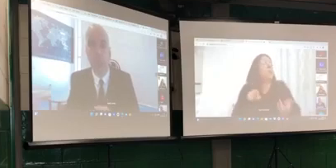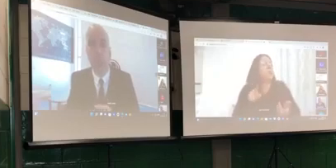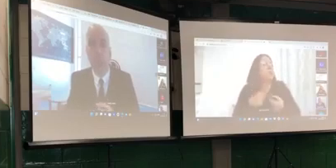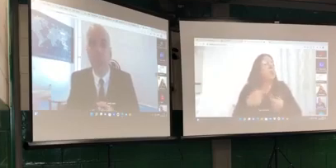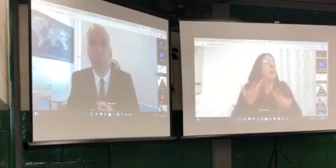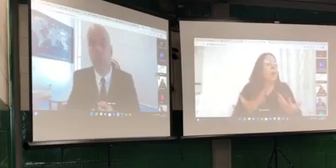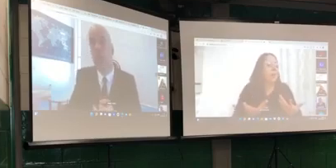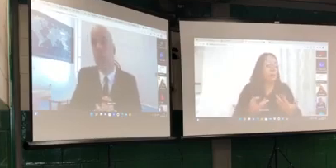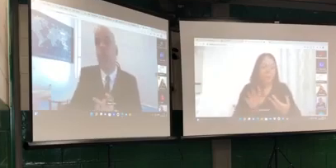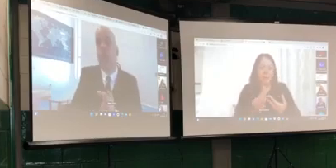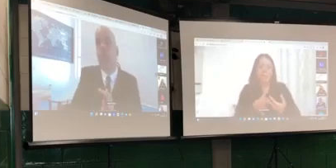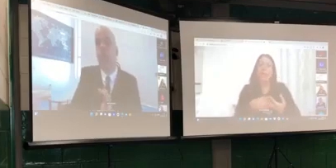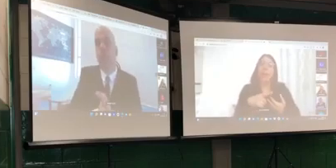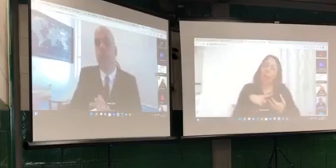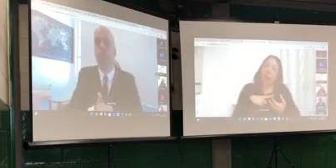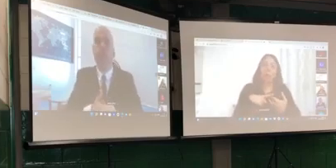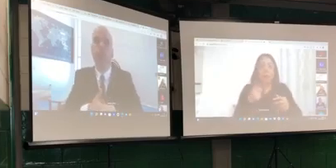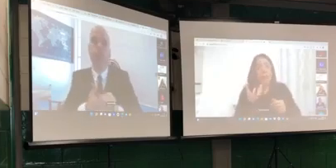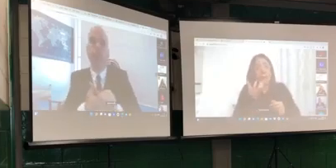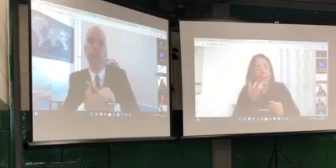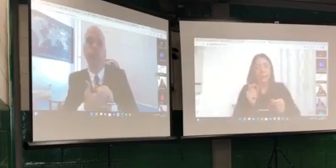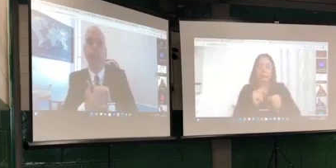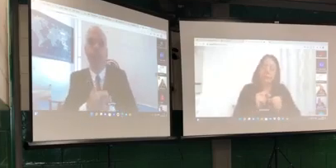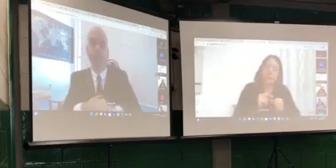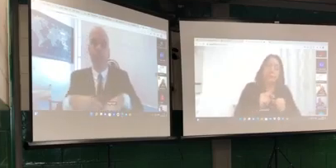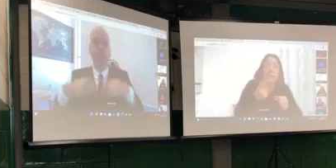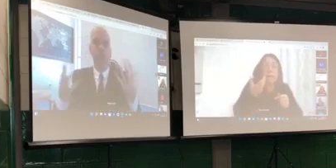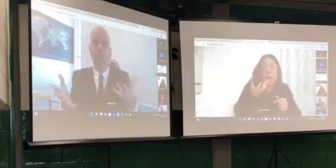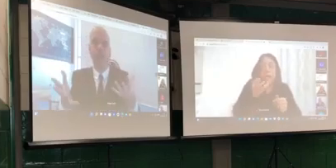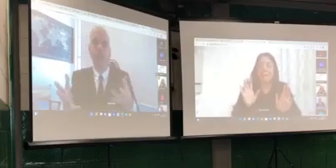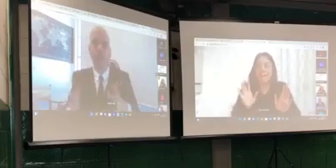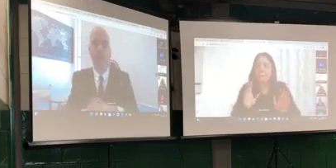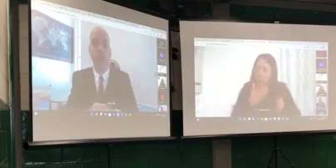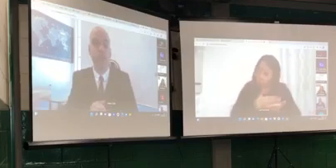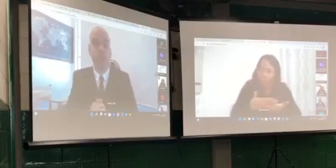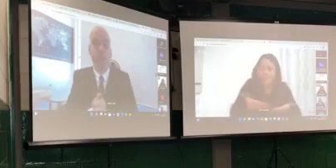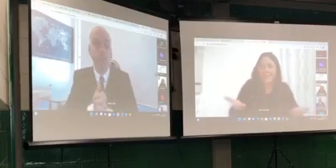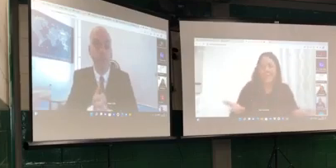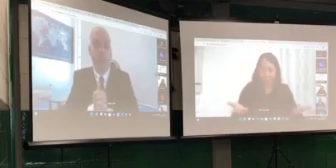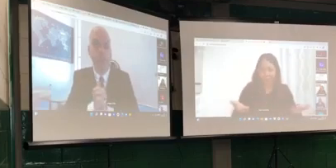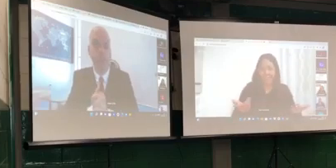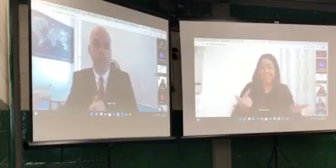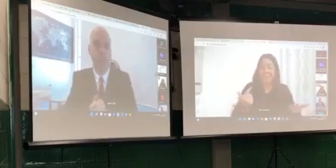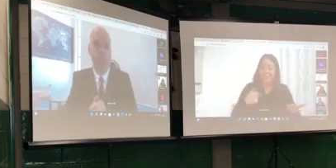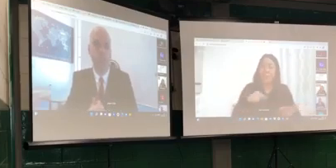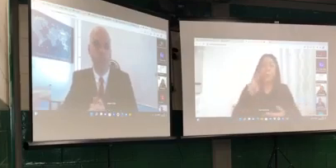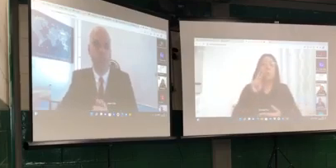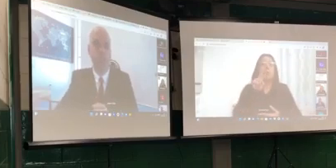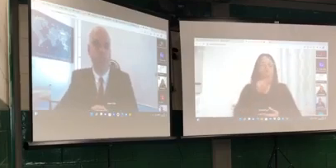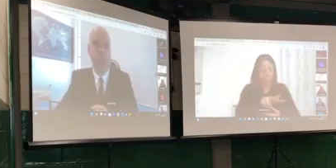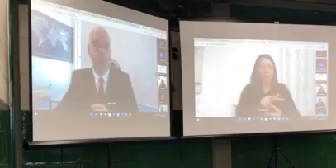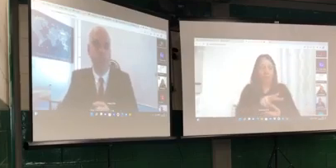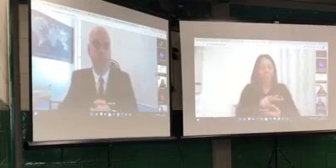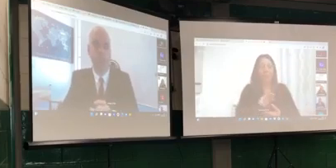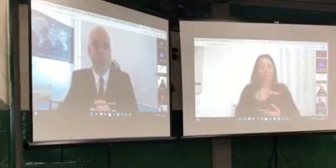E geralmente, a gente está querendo implementar, quer fazer, tem que começar, né? E eu vi, né, nas palavras da professora